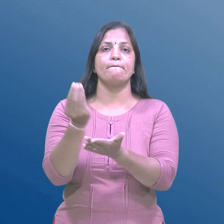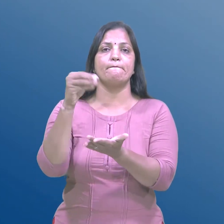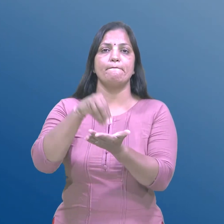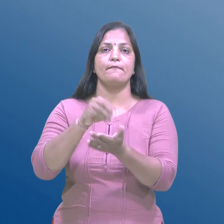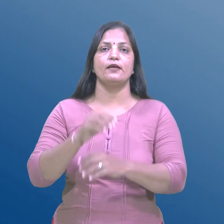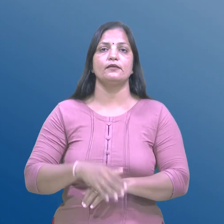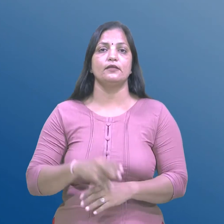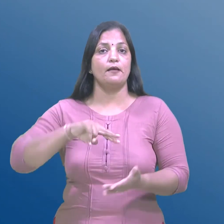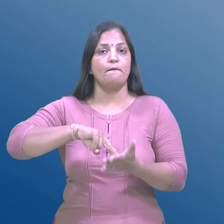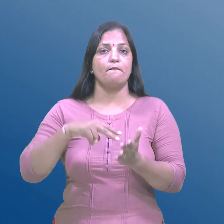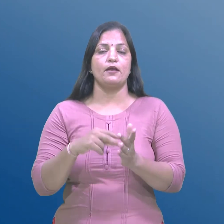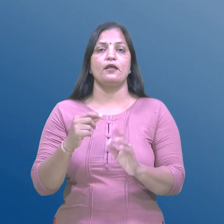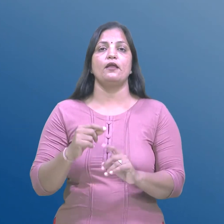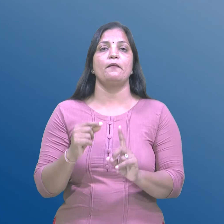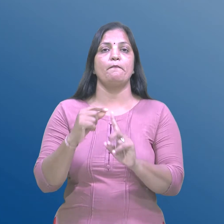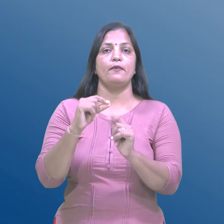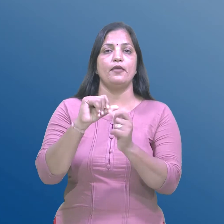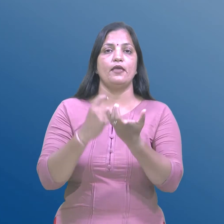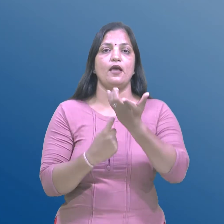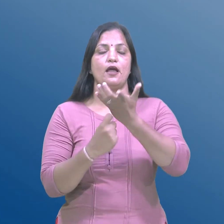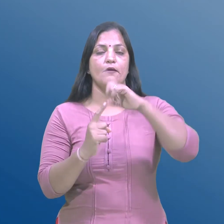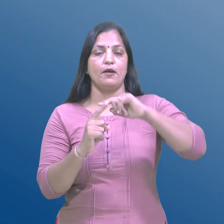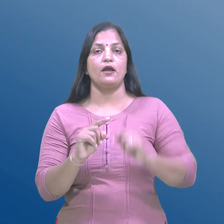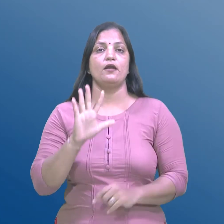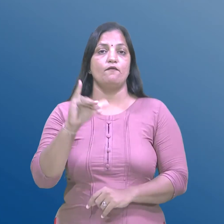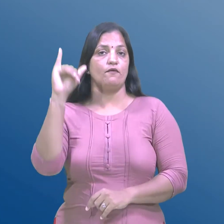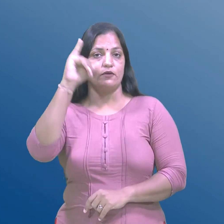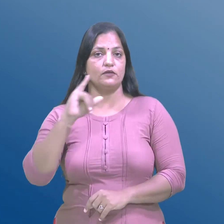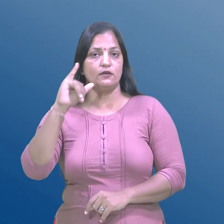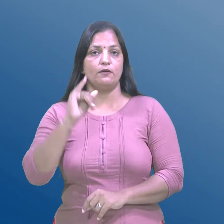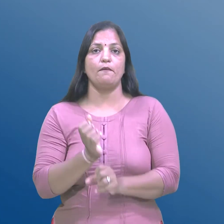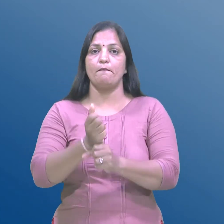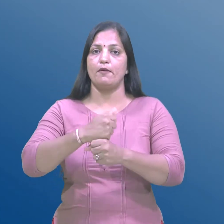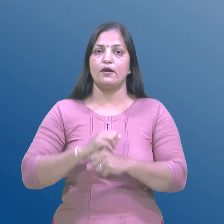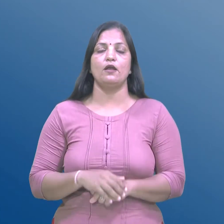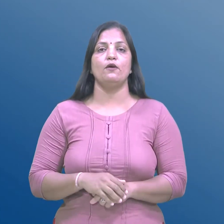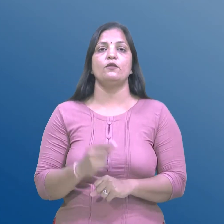એટલે કે ખંડ 56 હેઠળ રચાયેલ રાષ્ટ્રીય નિધિ